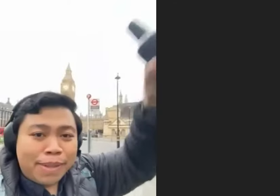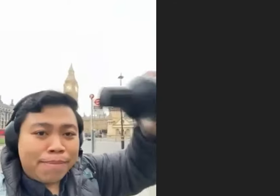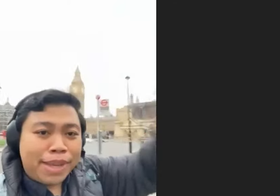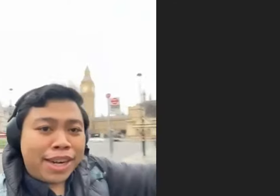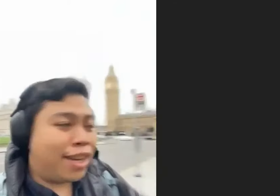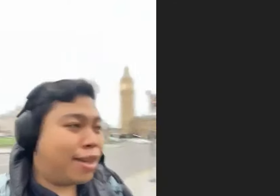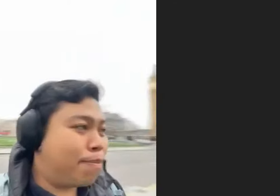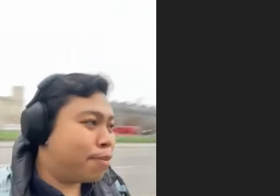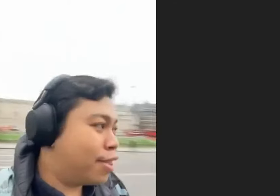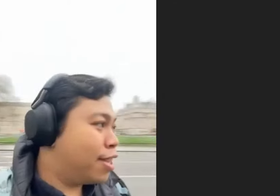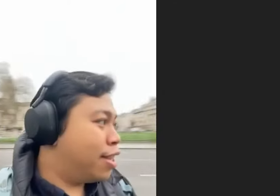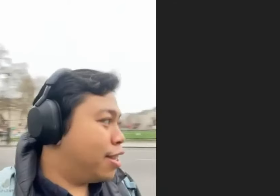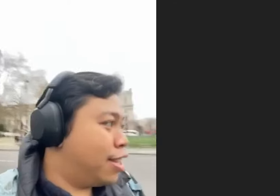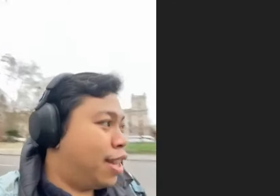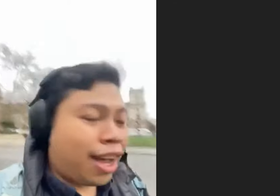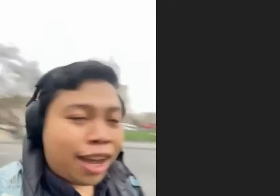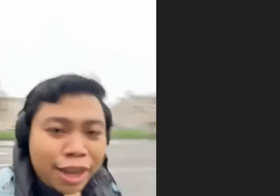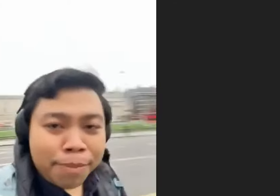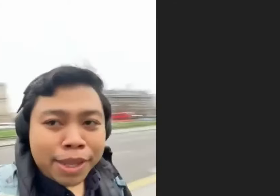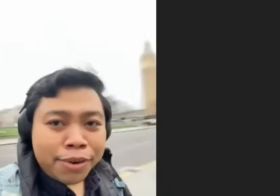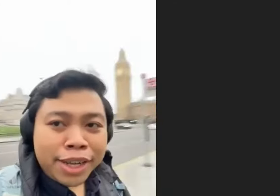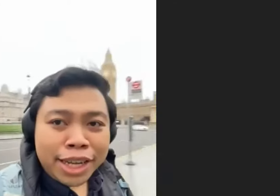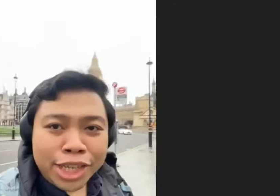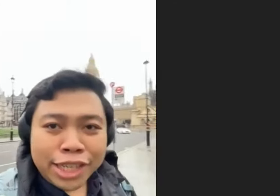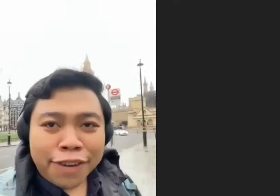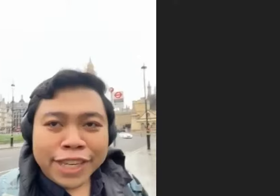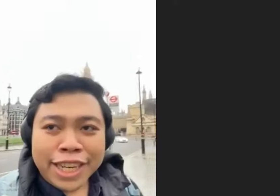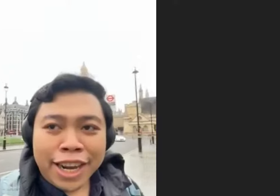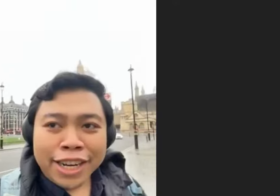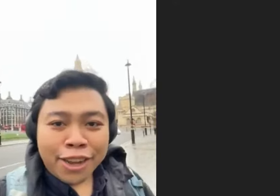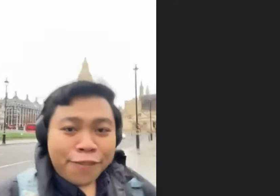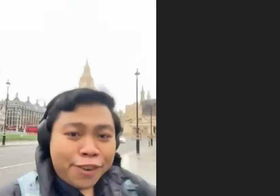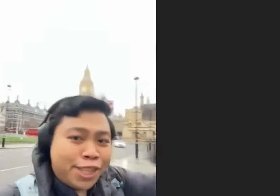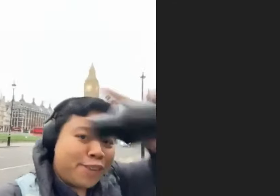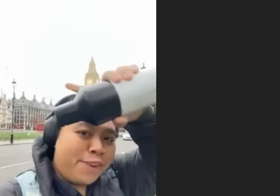hai teman-teman ha I'm